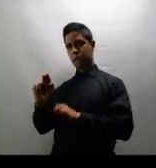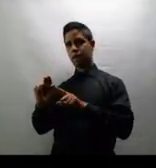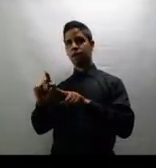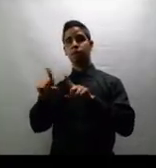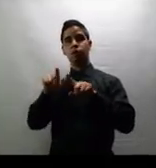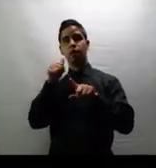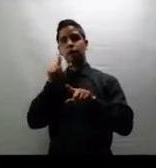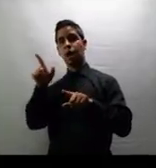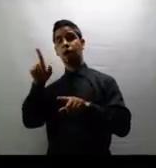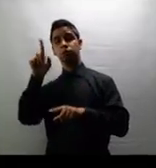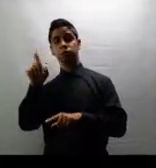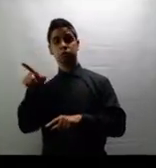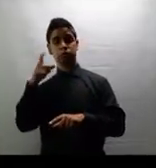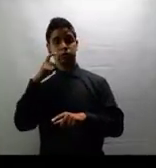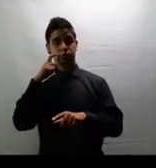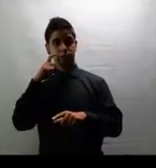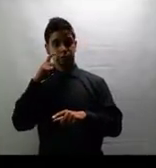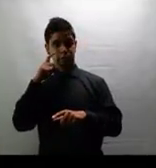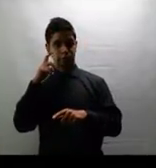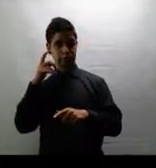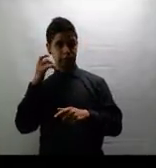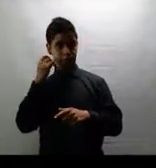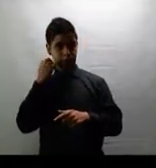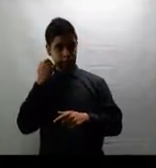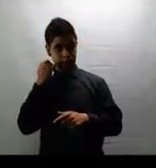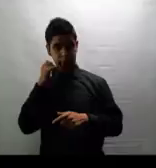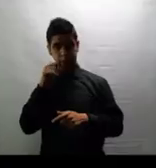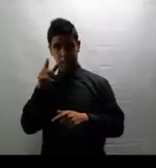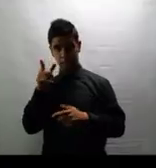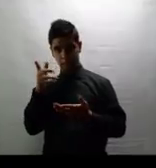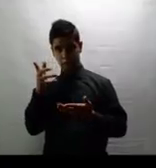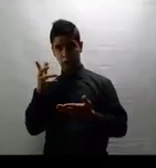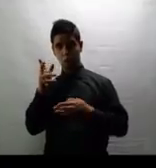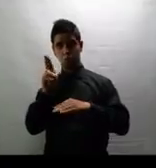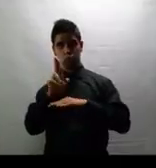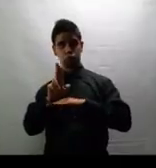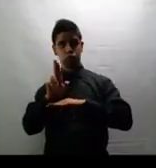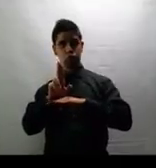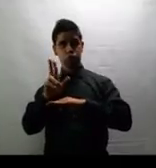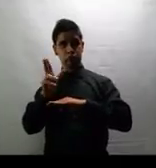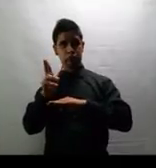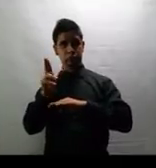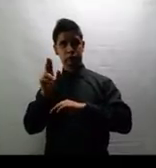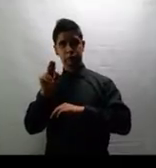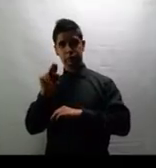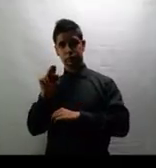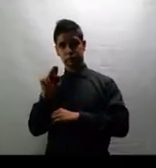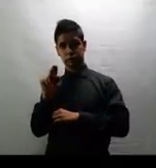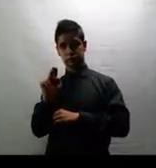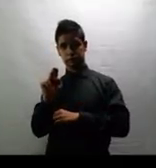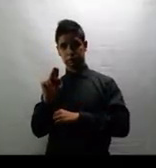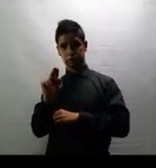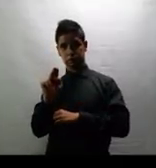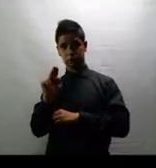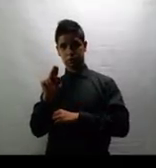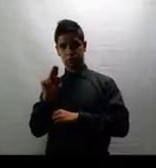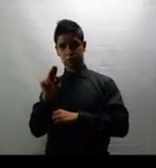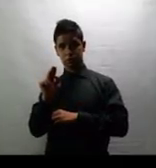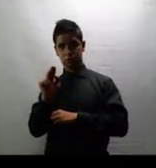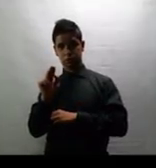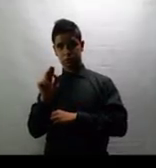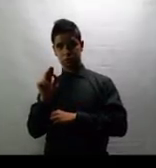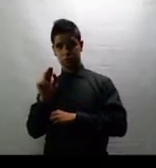pregunta que si ella si ella o si utiliza la ñ y hablando con una persona sorda